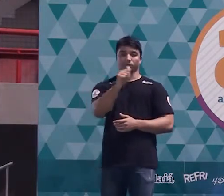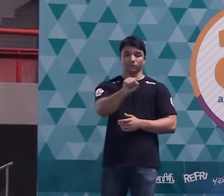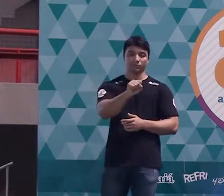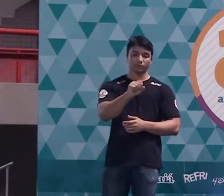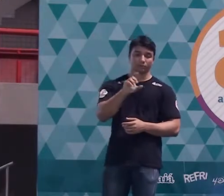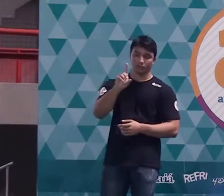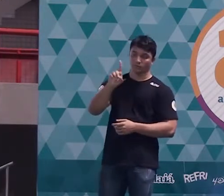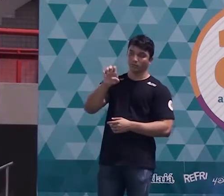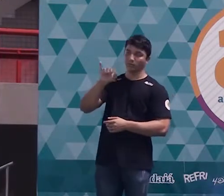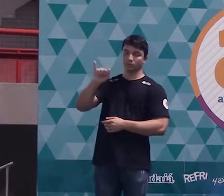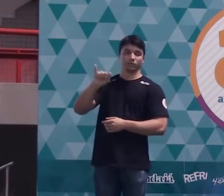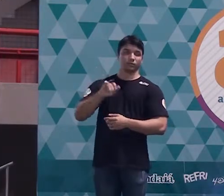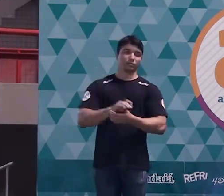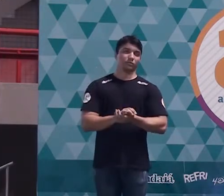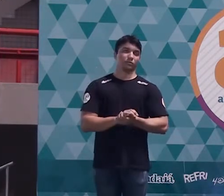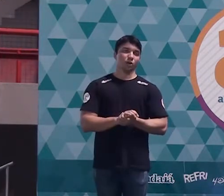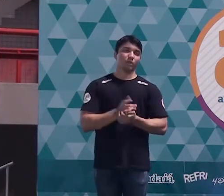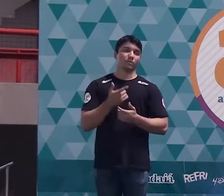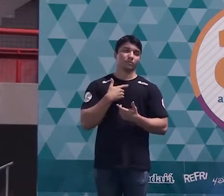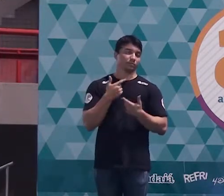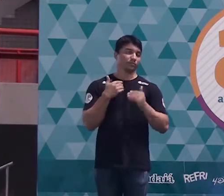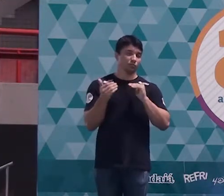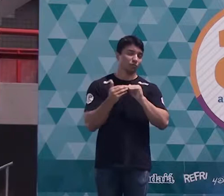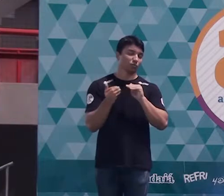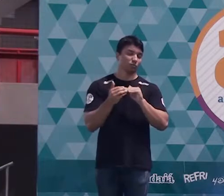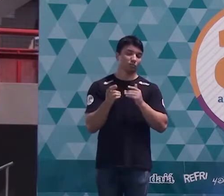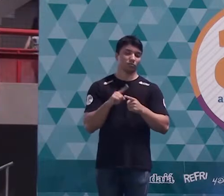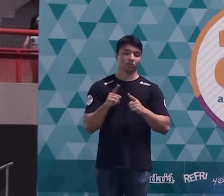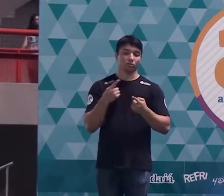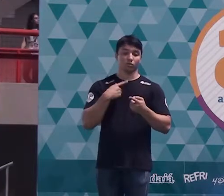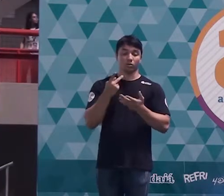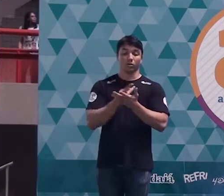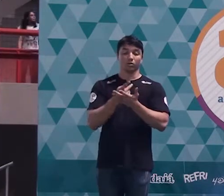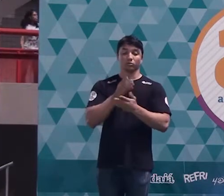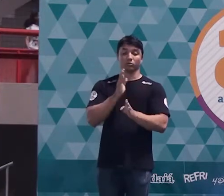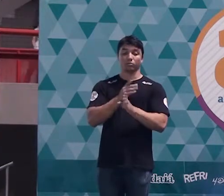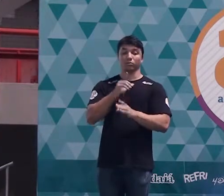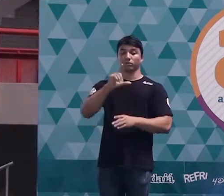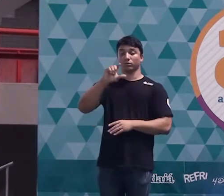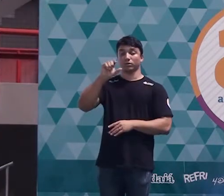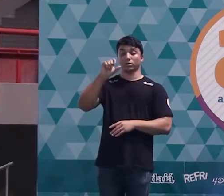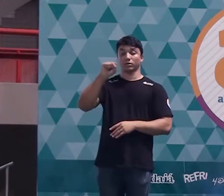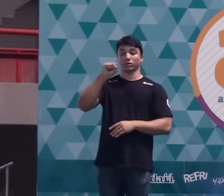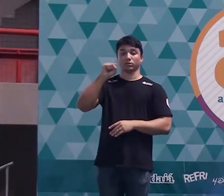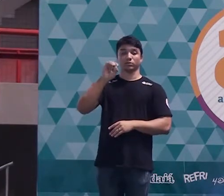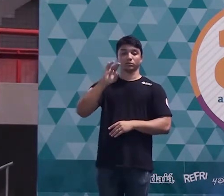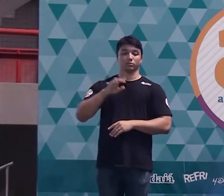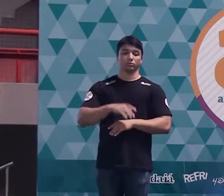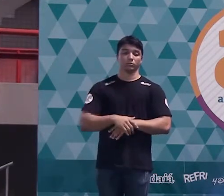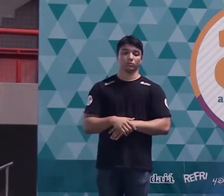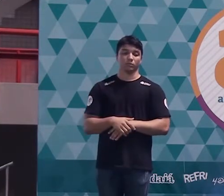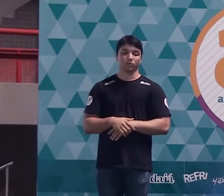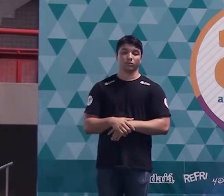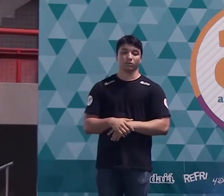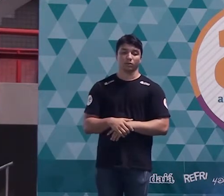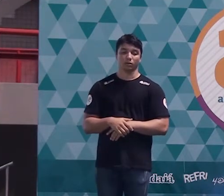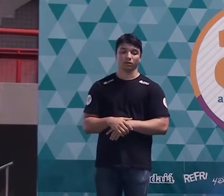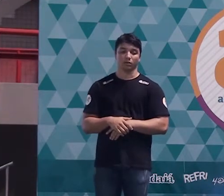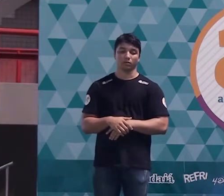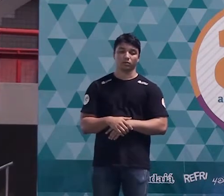Deu até fome agora. Concordo. Mas o erro aí é só por causa do S. Mas existe o